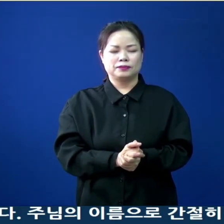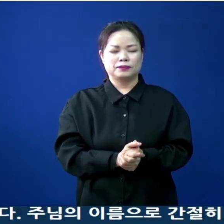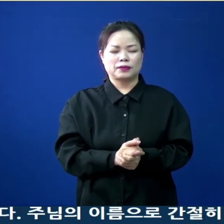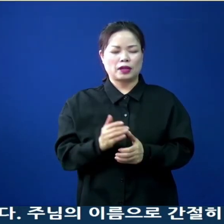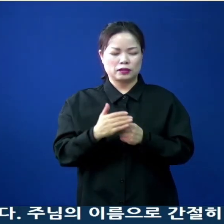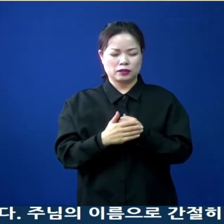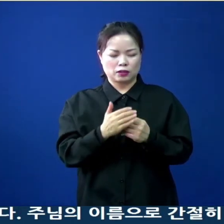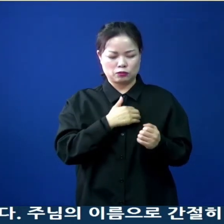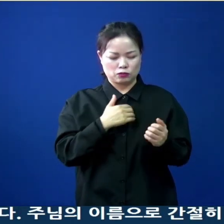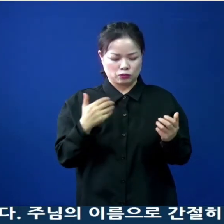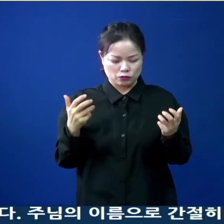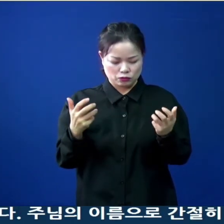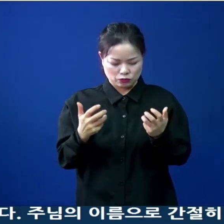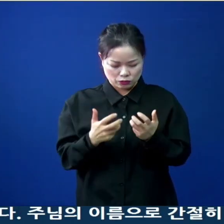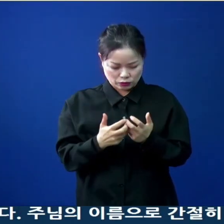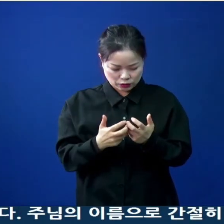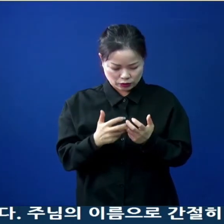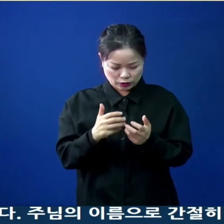은혜가 풍성하신 하나님,